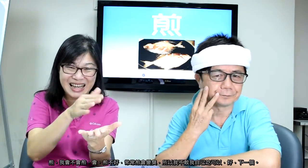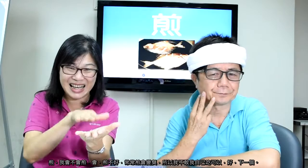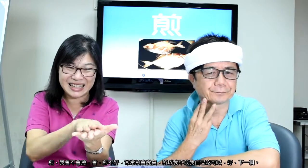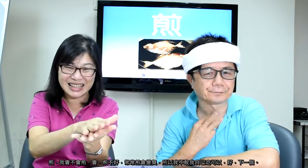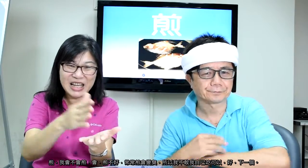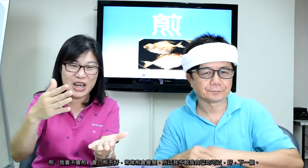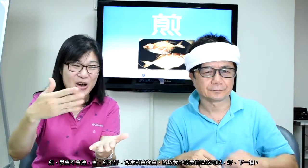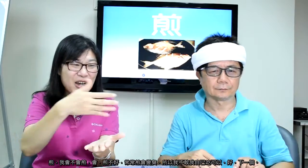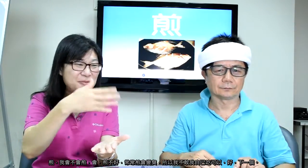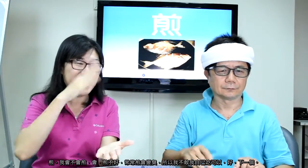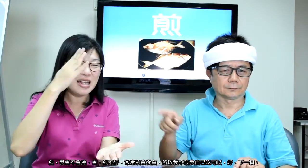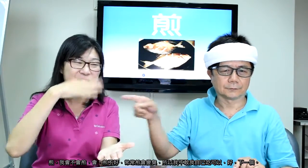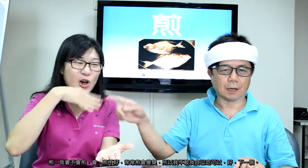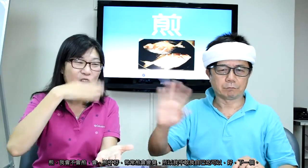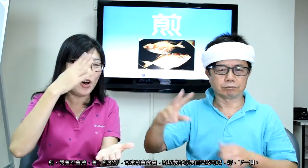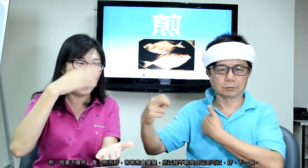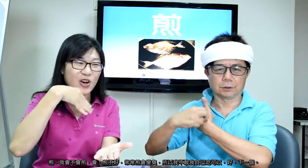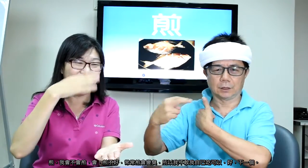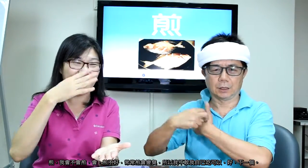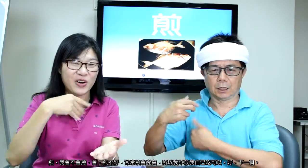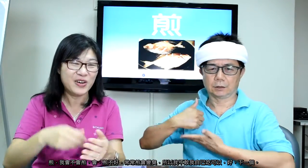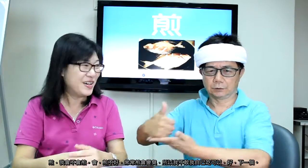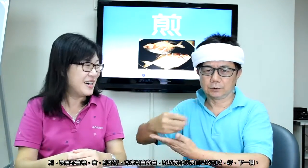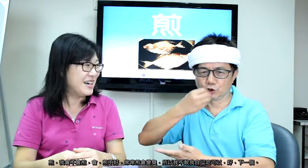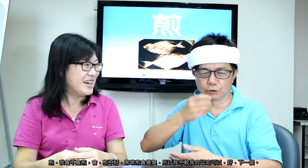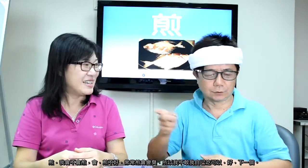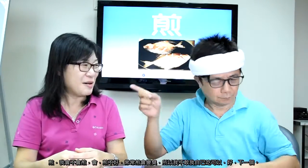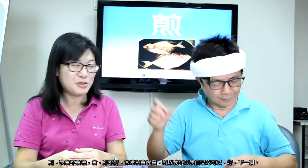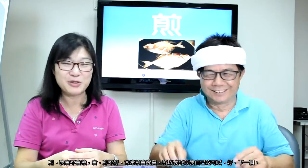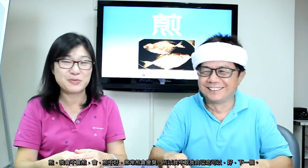煎会变臭。好，所以我不